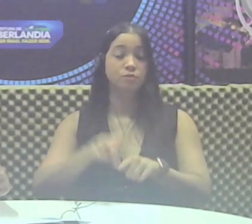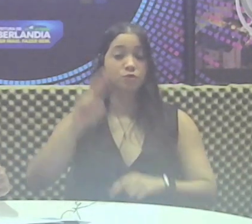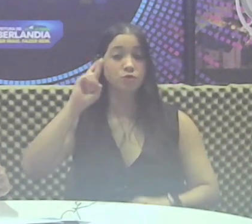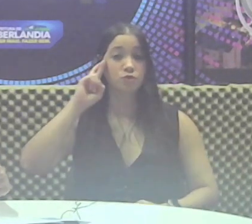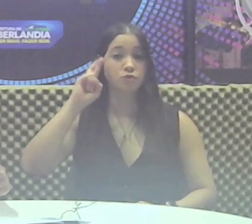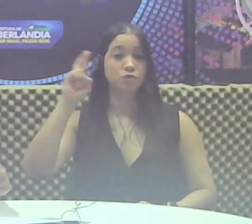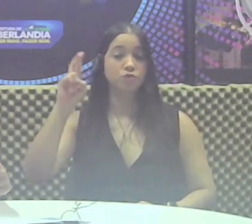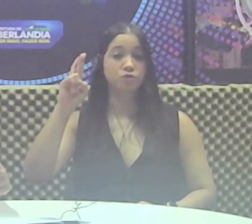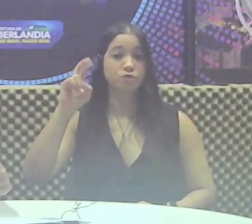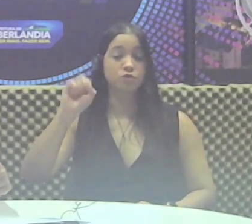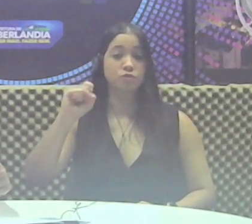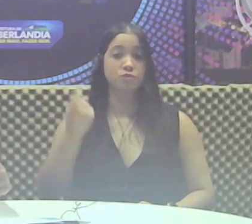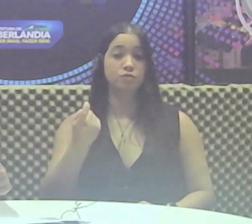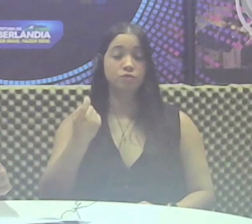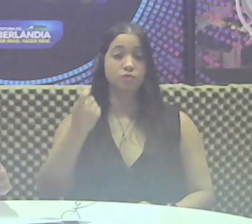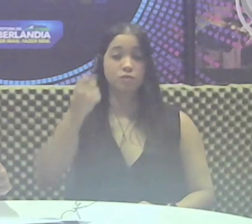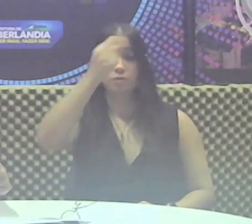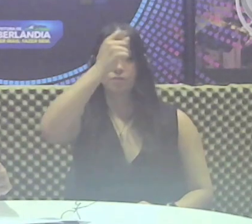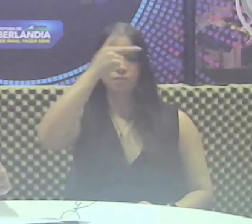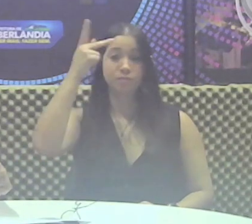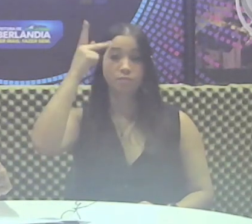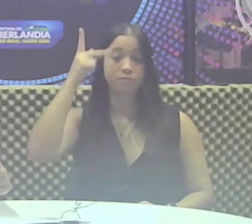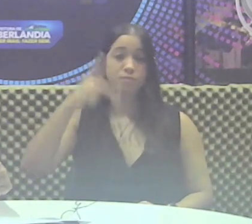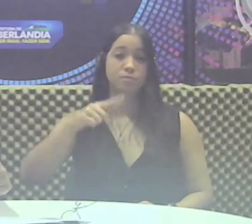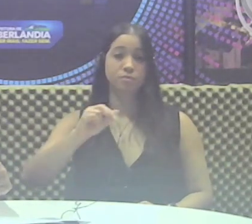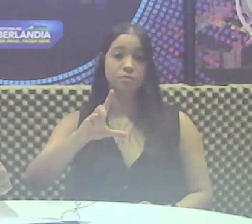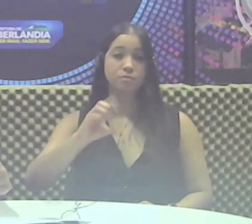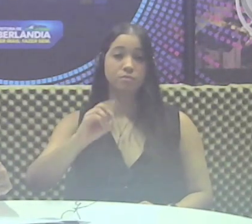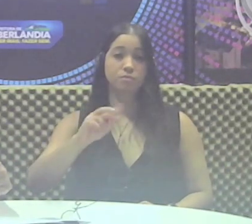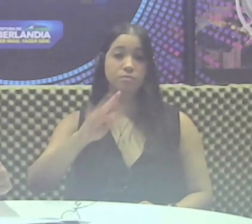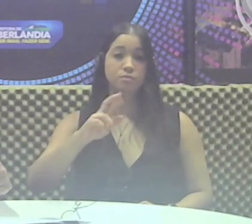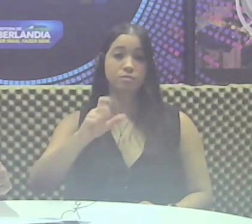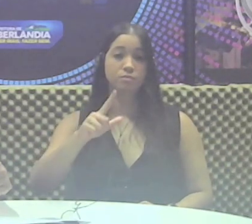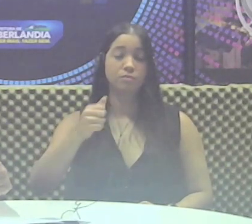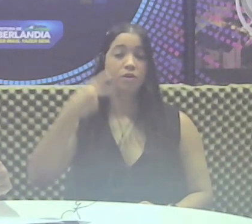de gabinete do ex-prefeito Paulo Ferola, vereador